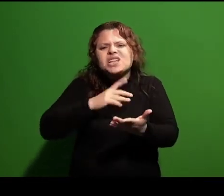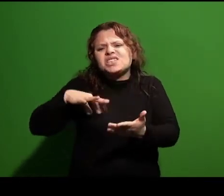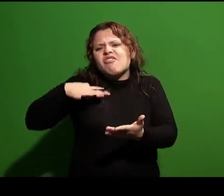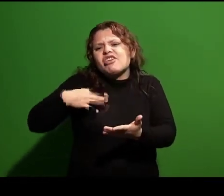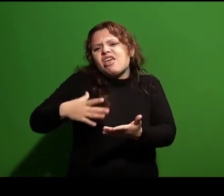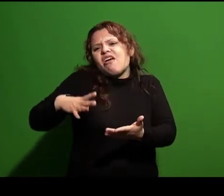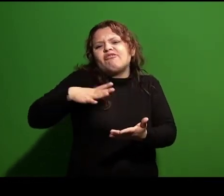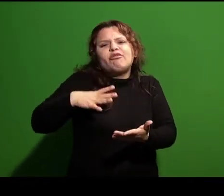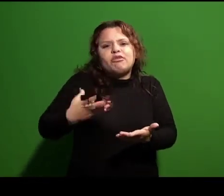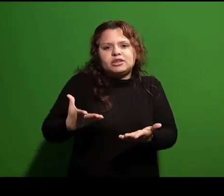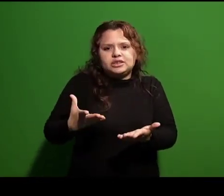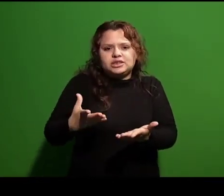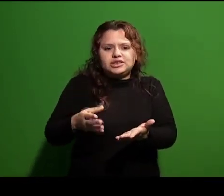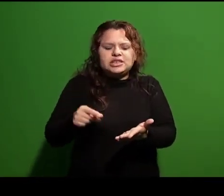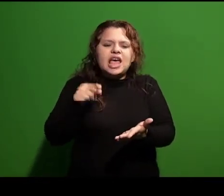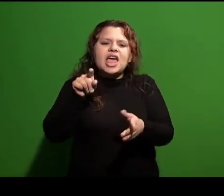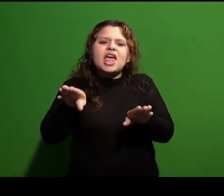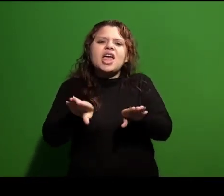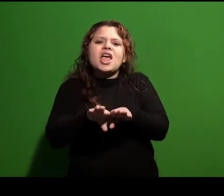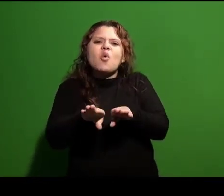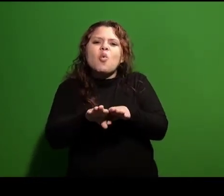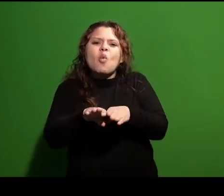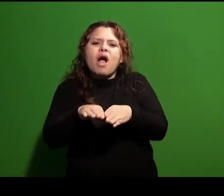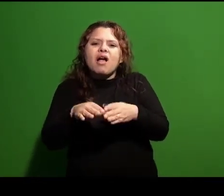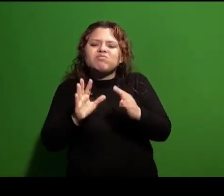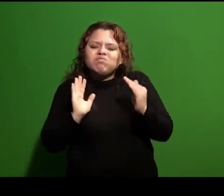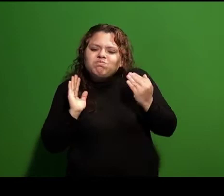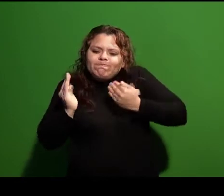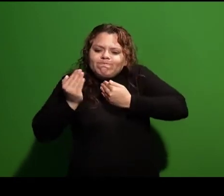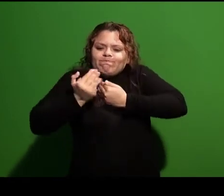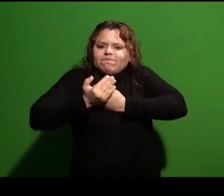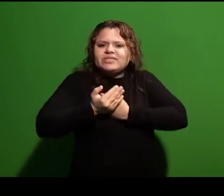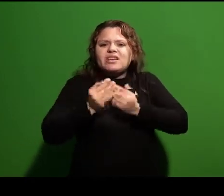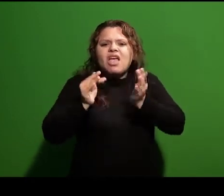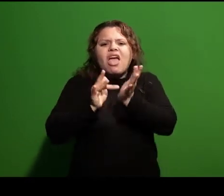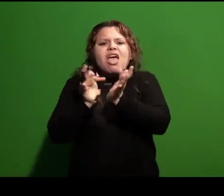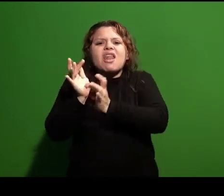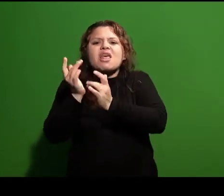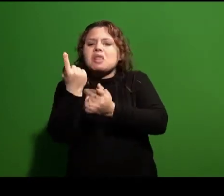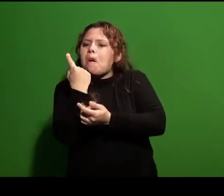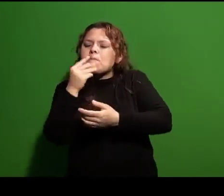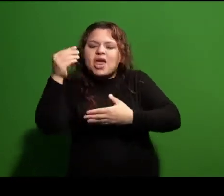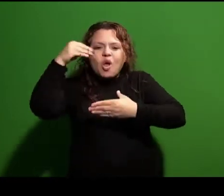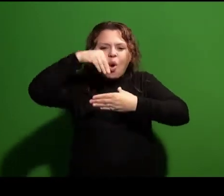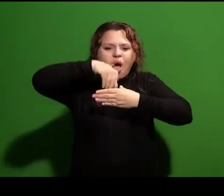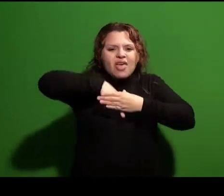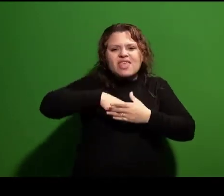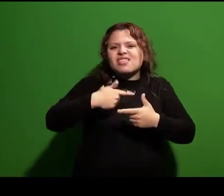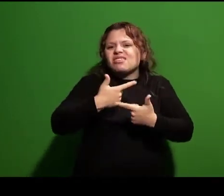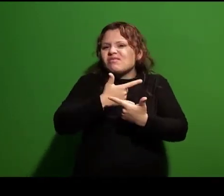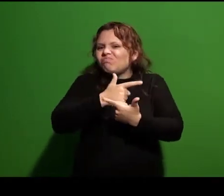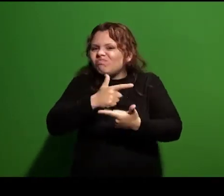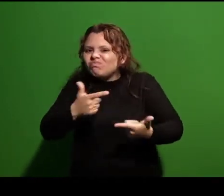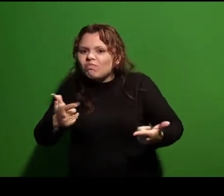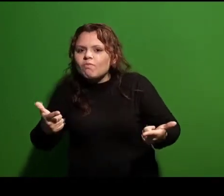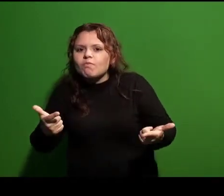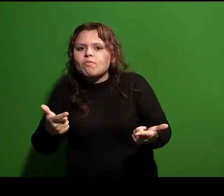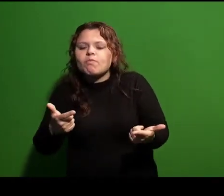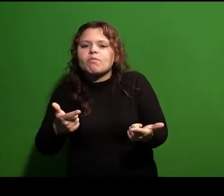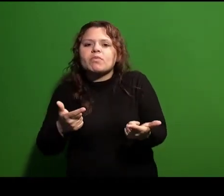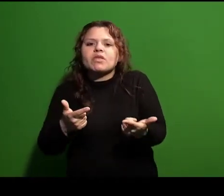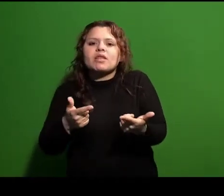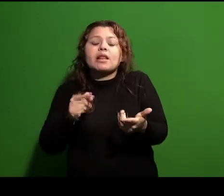del cristianismo, pero le falta la sustancia. Tiene la forma exterior, pero le falta el poder